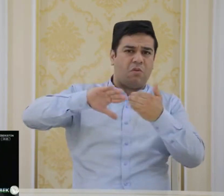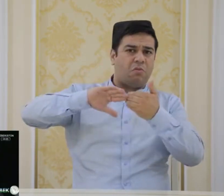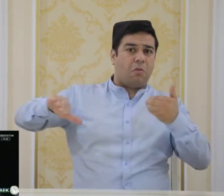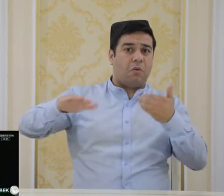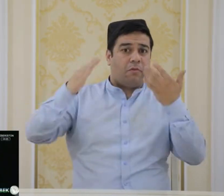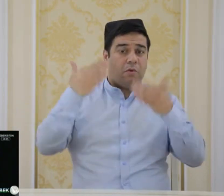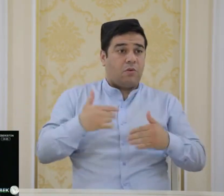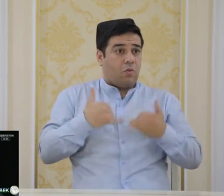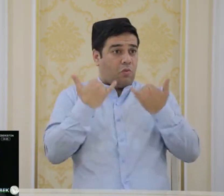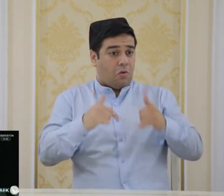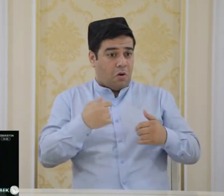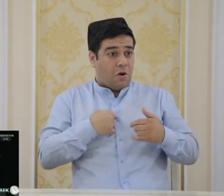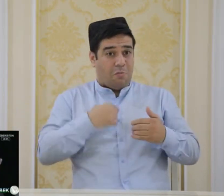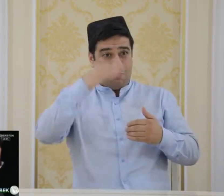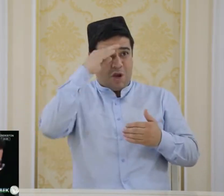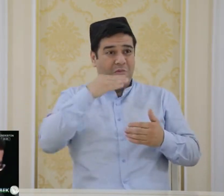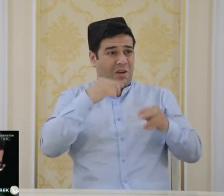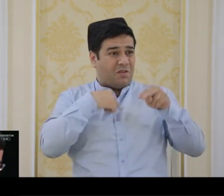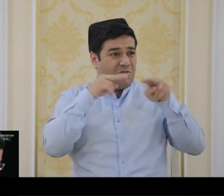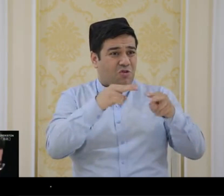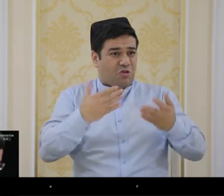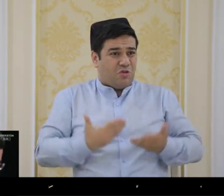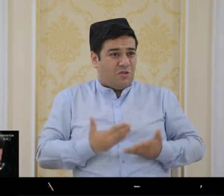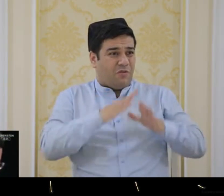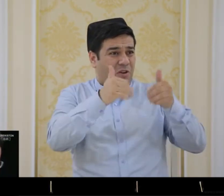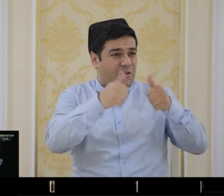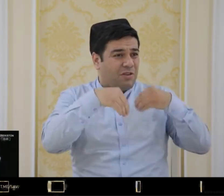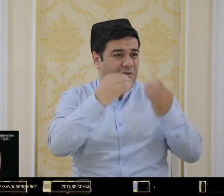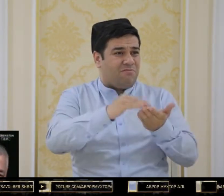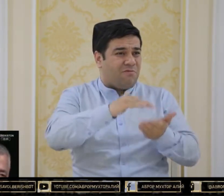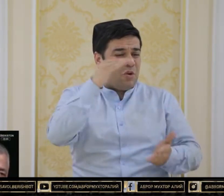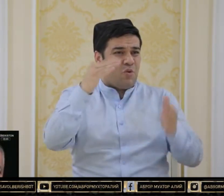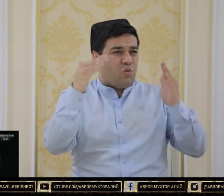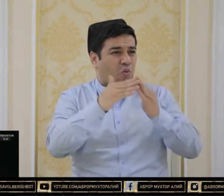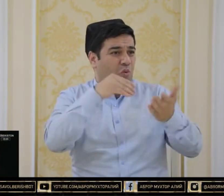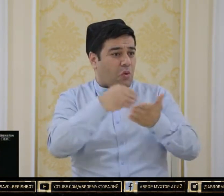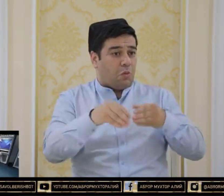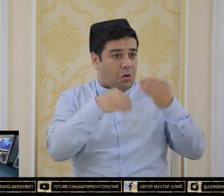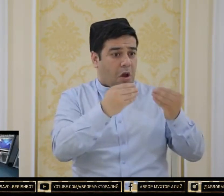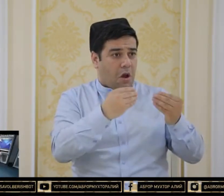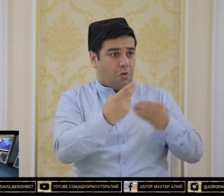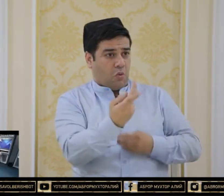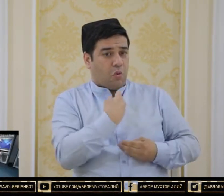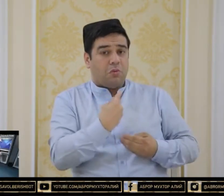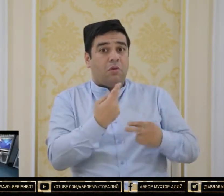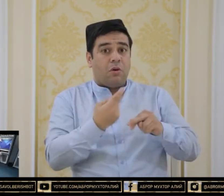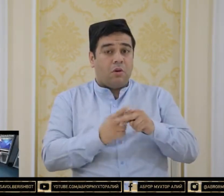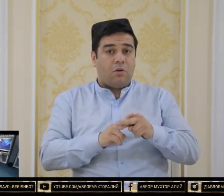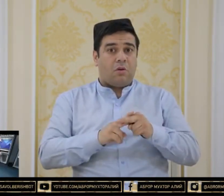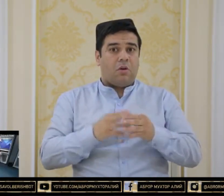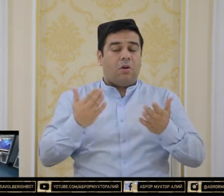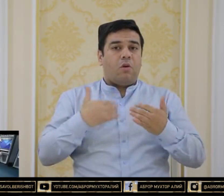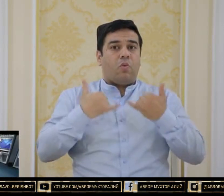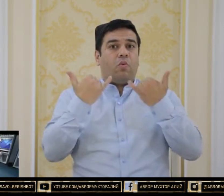Hammasi voz kechishdi. Siz otasiz-ku, ularni dunyoga keltirgansiz-ku. Menga jismoniy endi men faqat